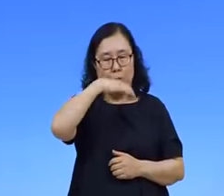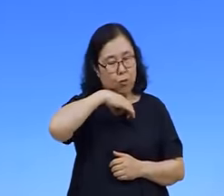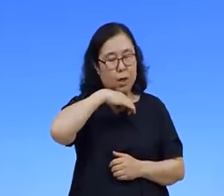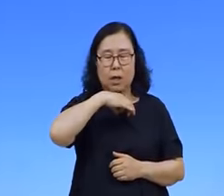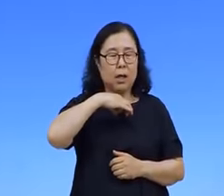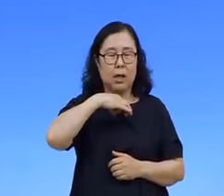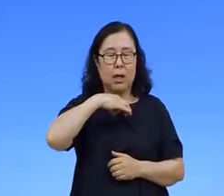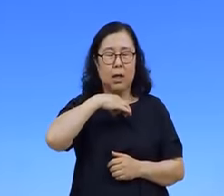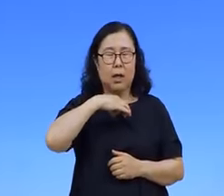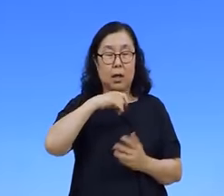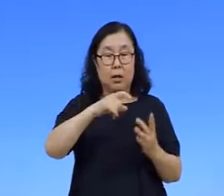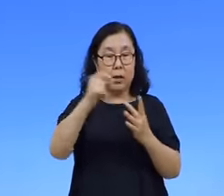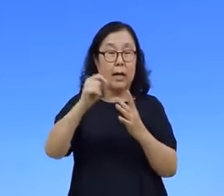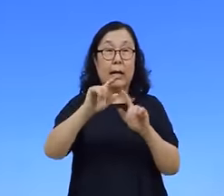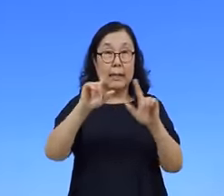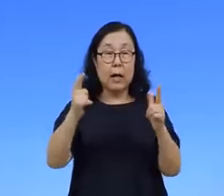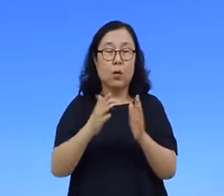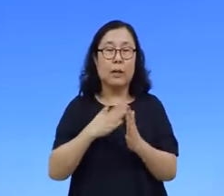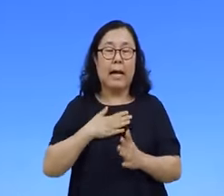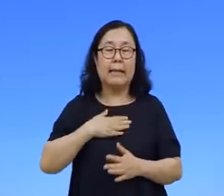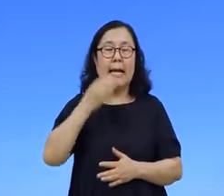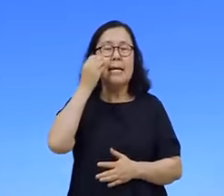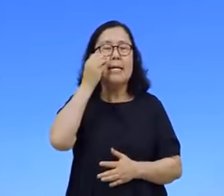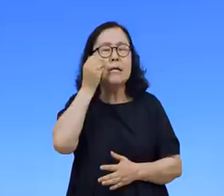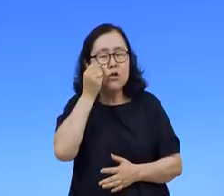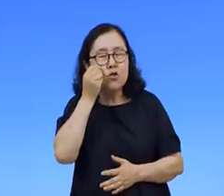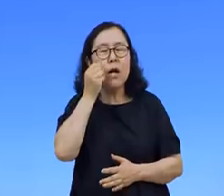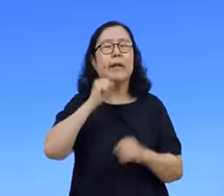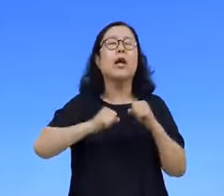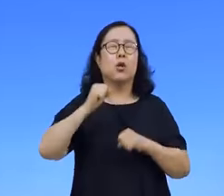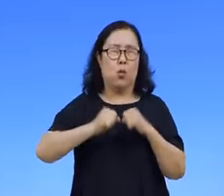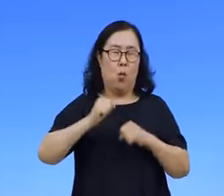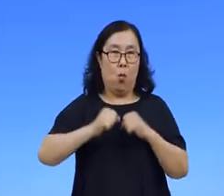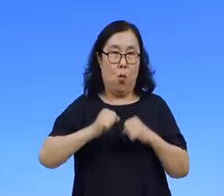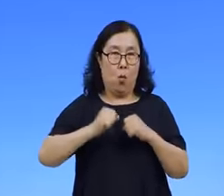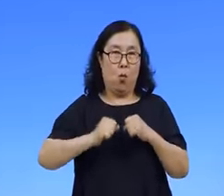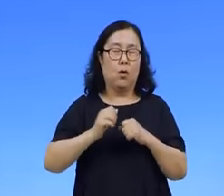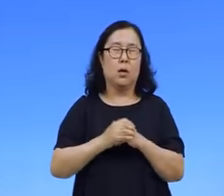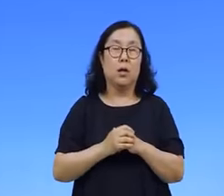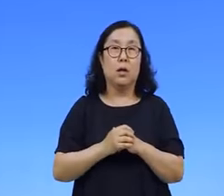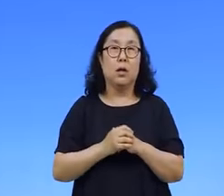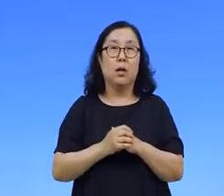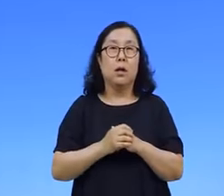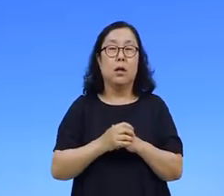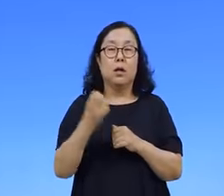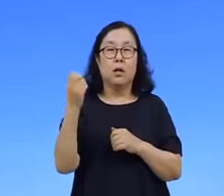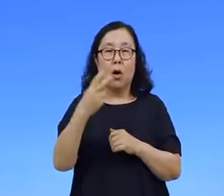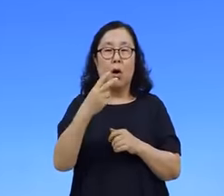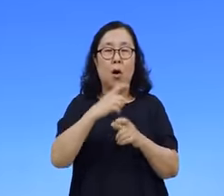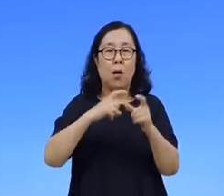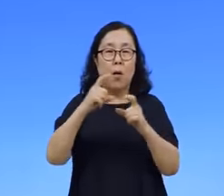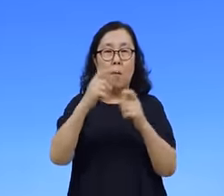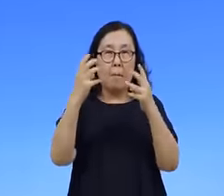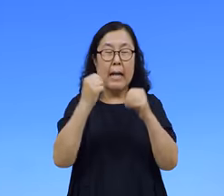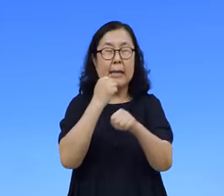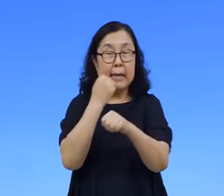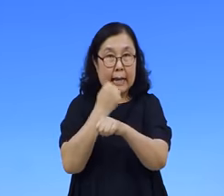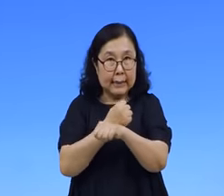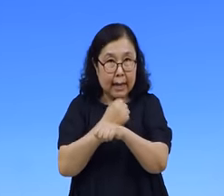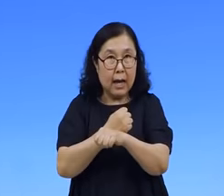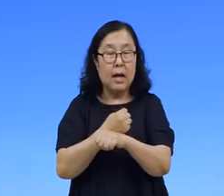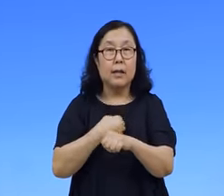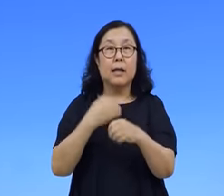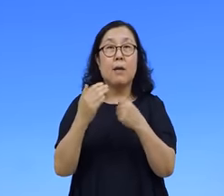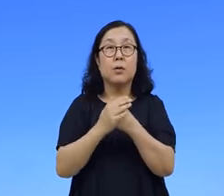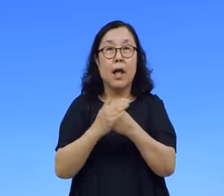것을 택하는 것이 아니라 익숙한 행동을 반복한다. 자주 하는 행동이 몸에 배, 기억으로 남는 게 습관이다.